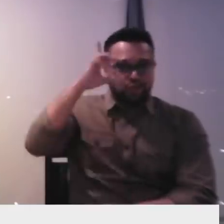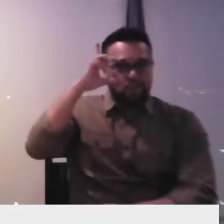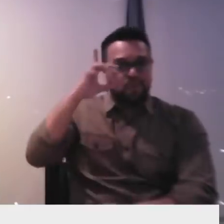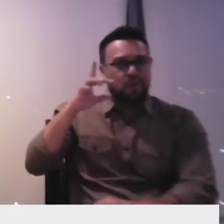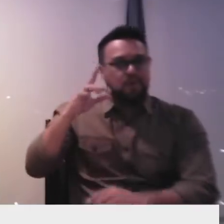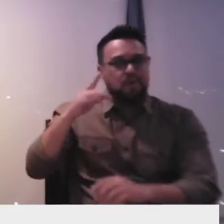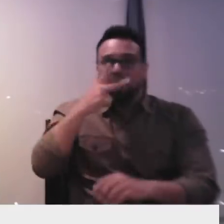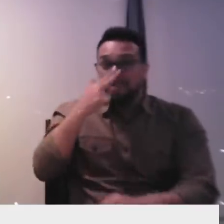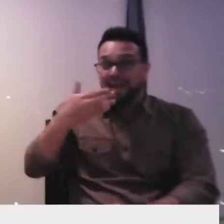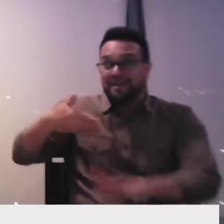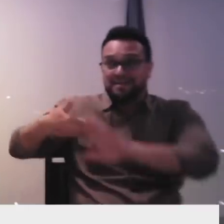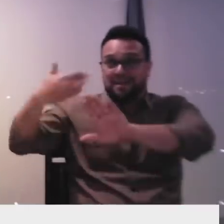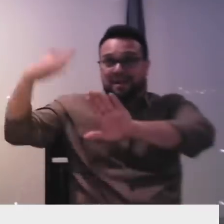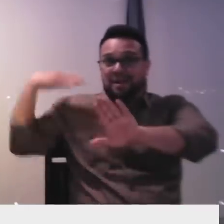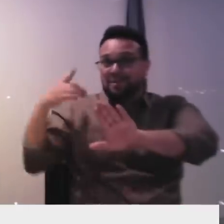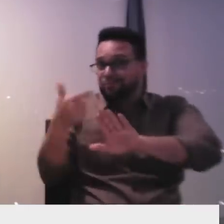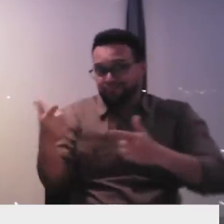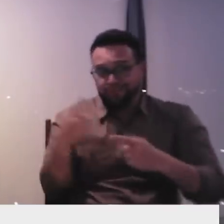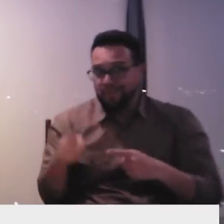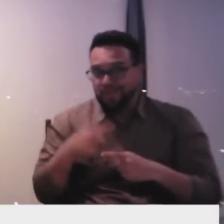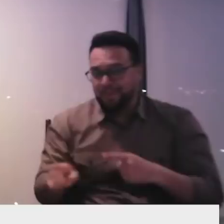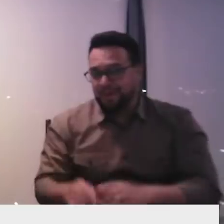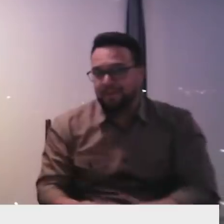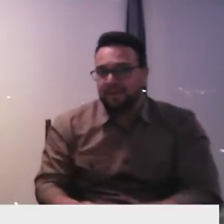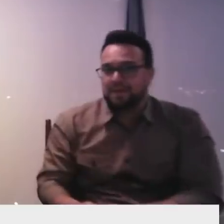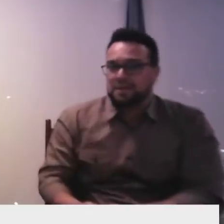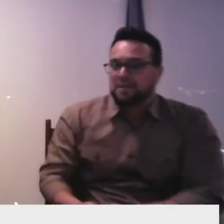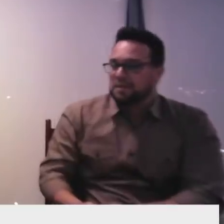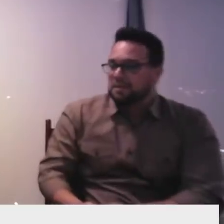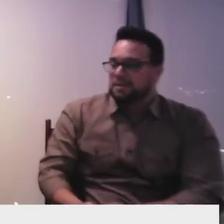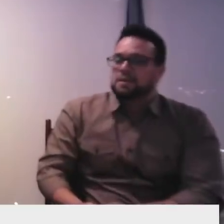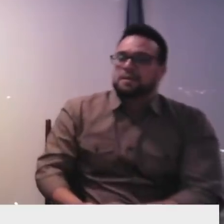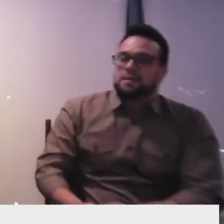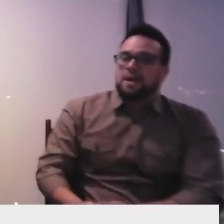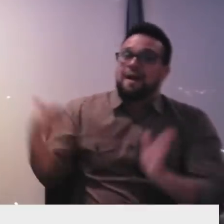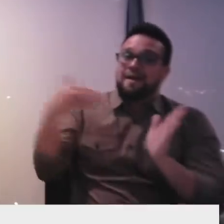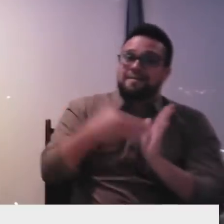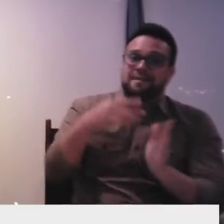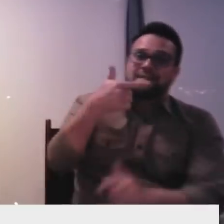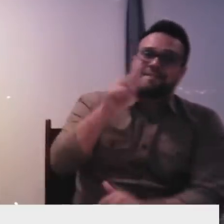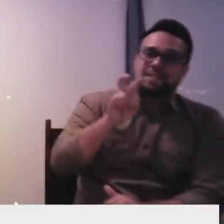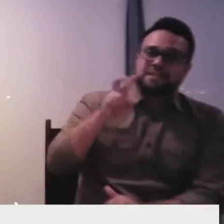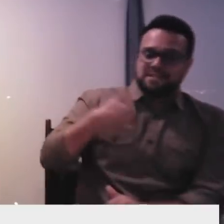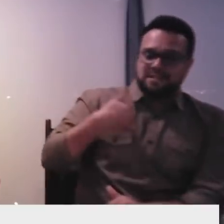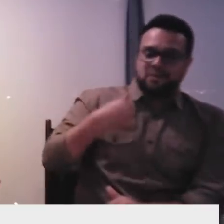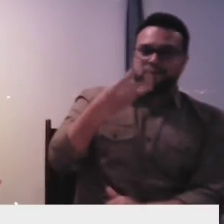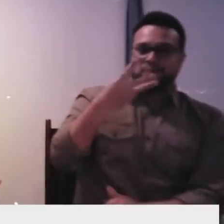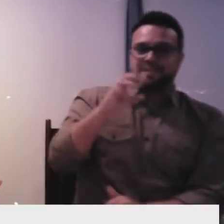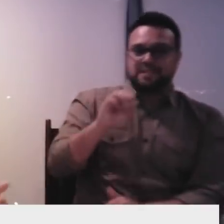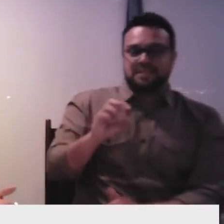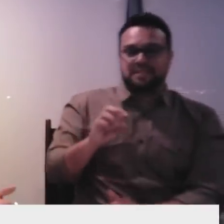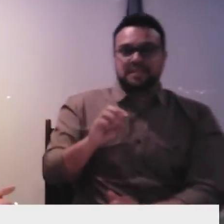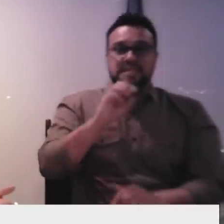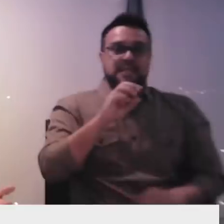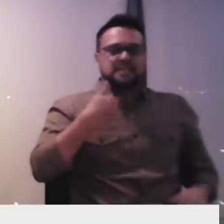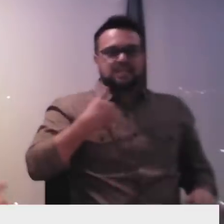né? Ó, quem até os 25, 30 anos não é de esquerda, né? Não